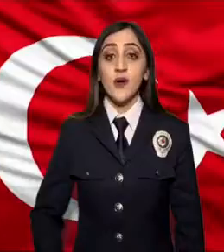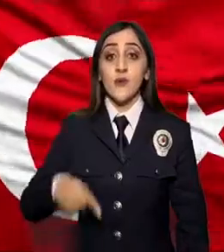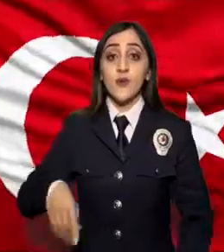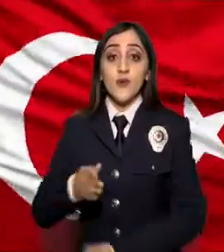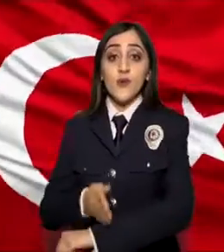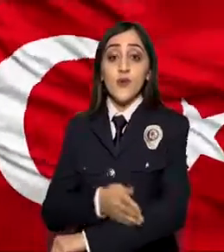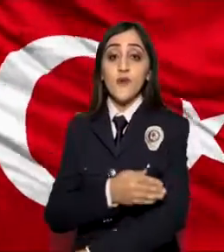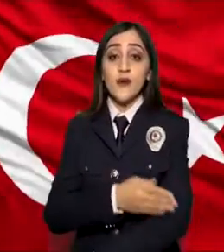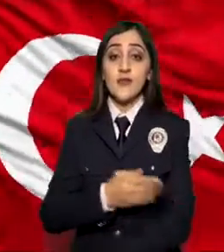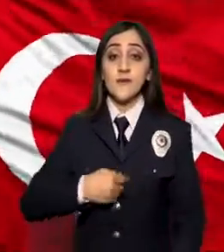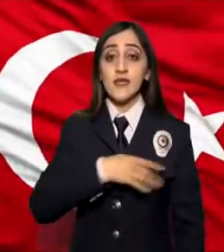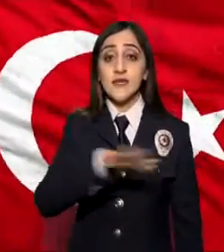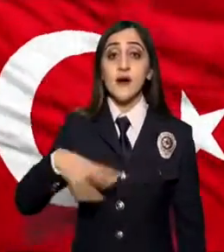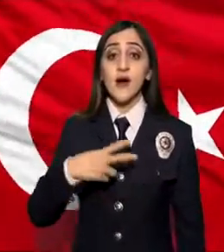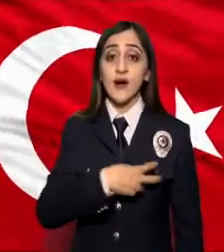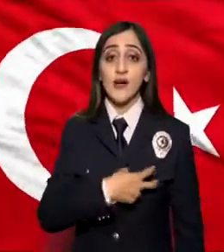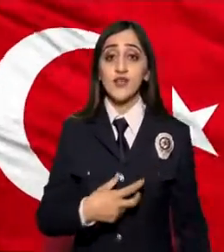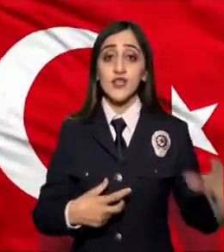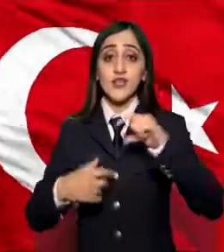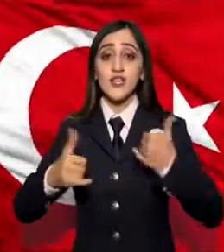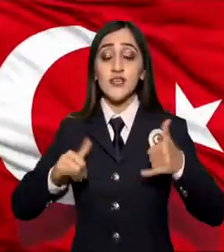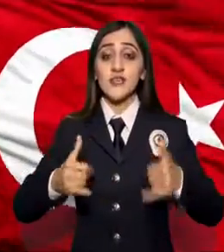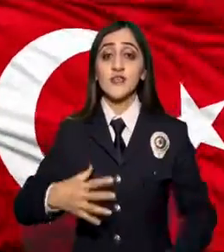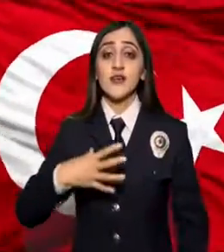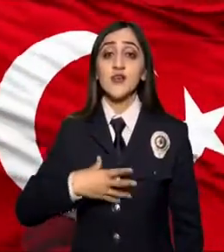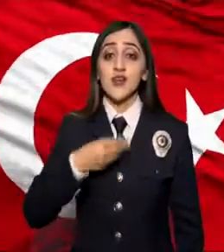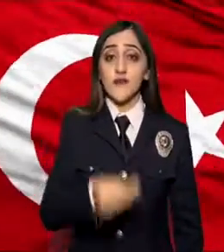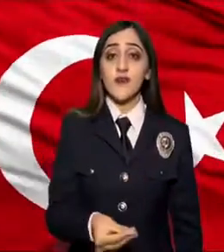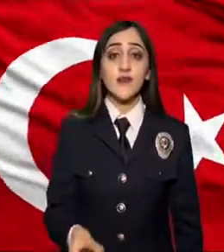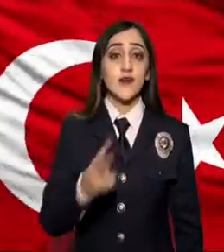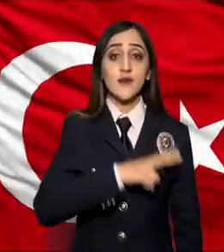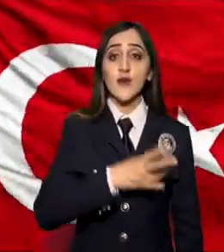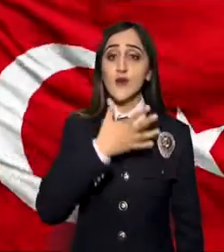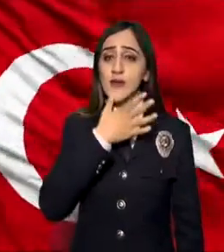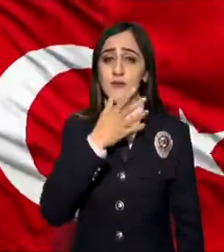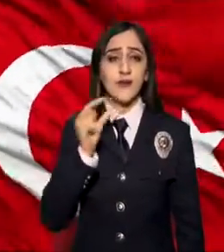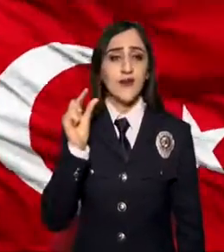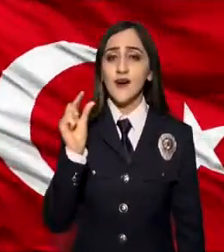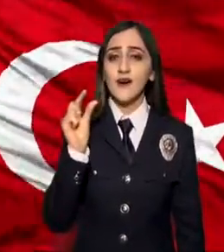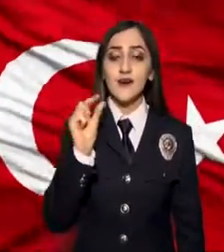Bu vatan bizim, aşkı cennetim. Can feda bir ölmek bile